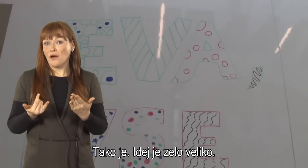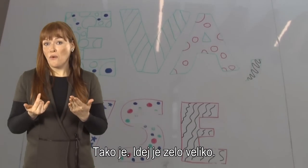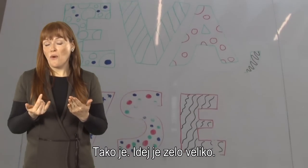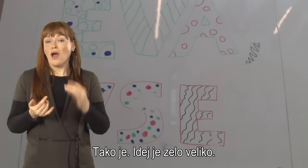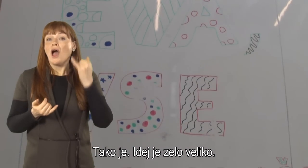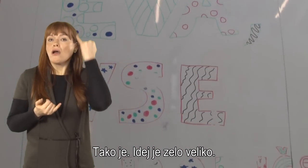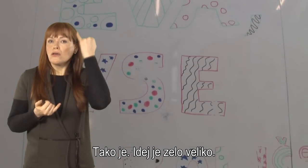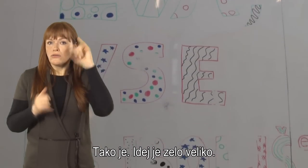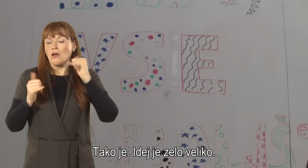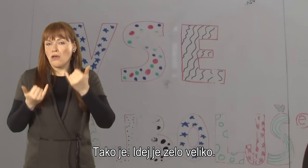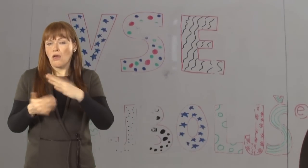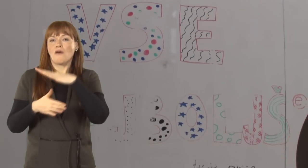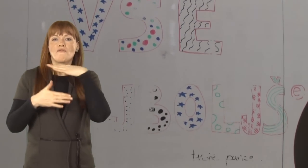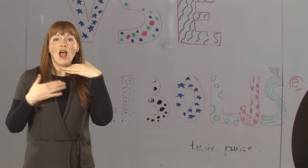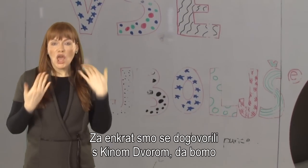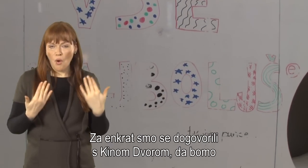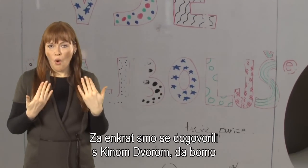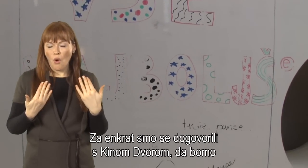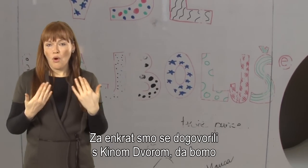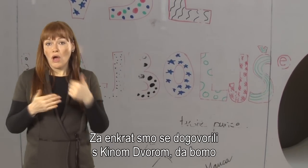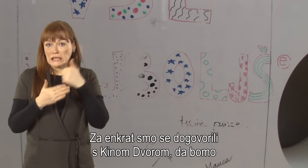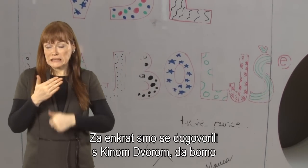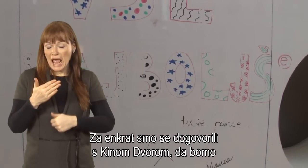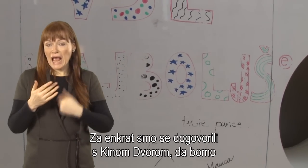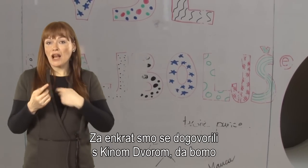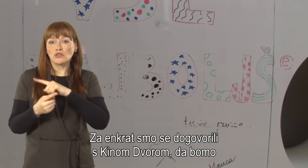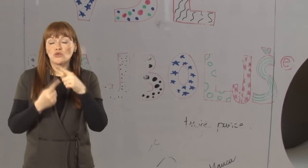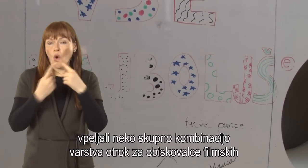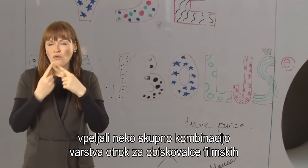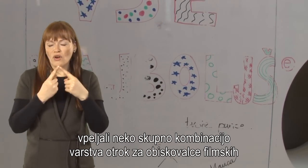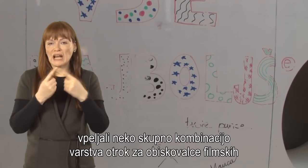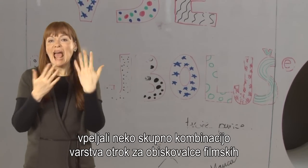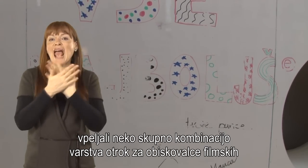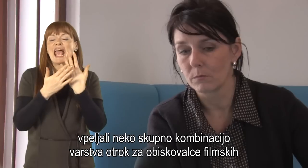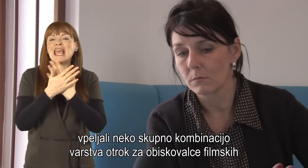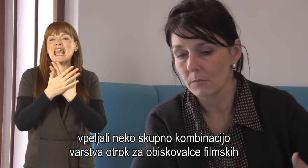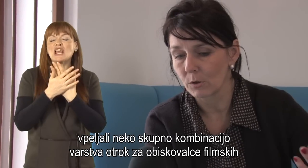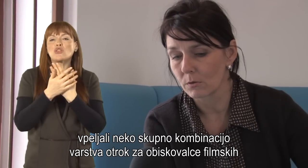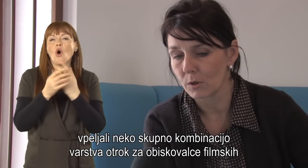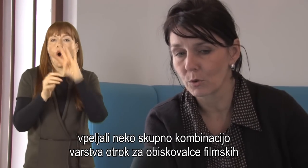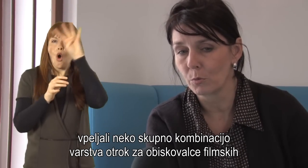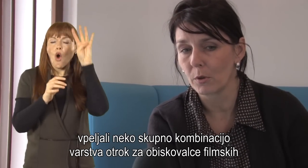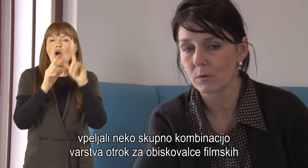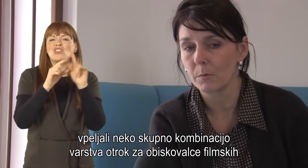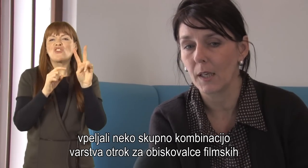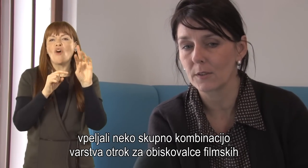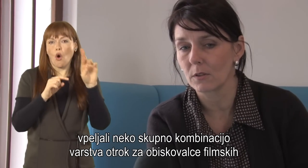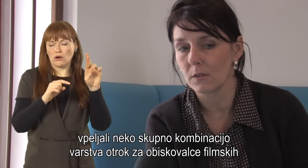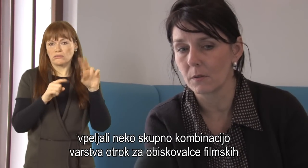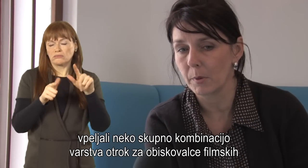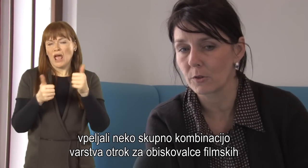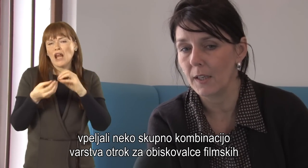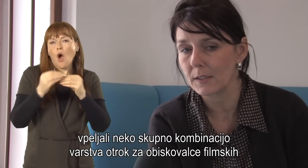Tako je, zdaj idej je zelo veliko, ne, zaenkrat smo se dogovorili z Kinodvorom, da bomo vpeljali pač neko skupno